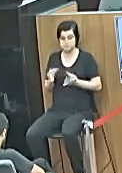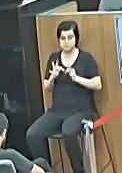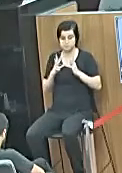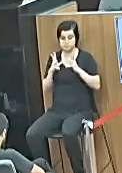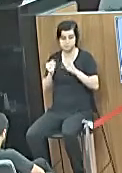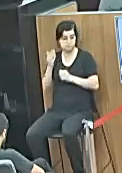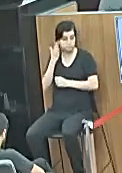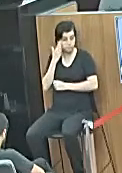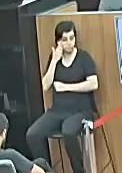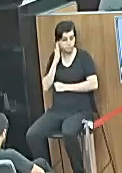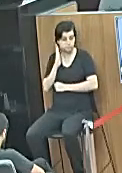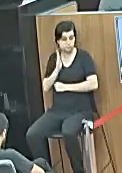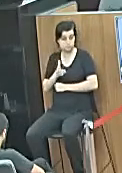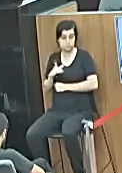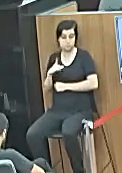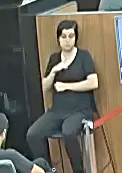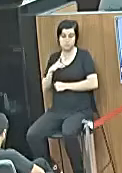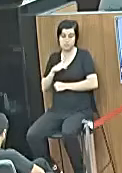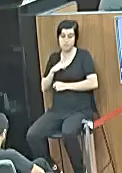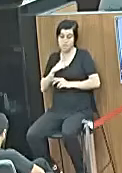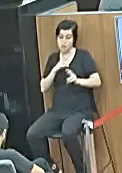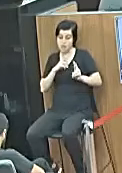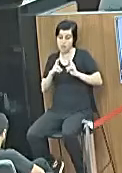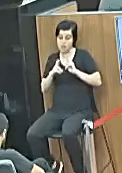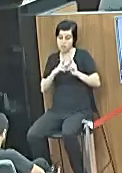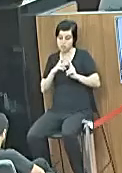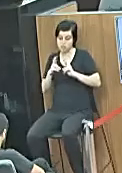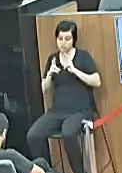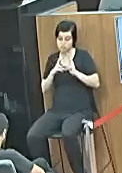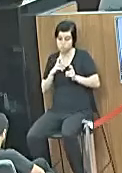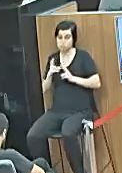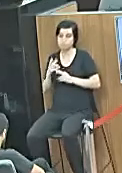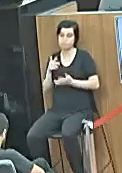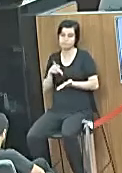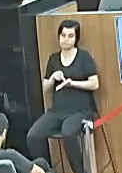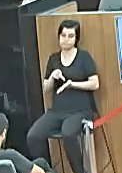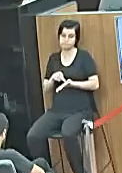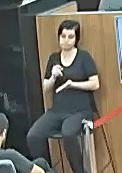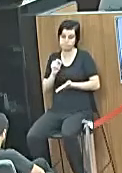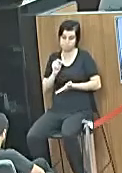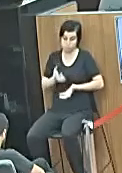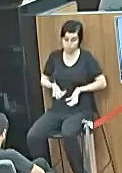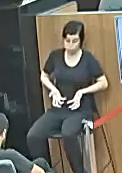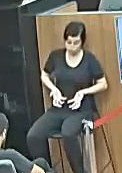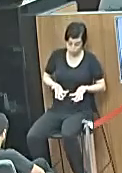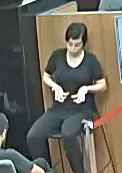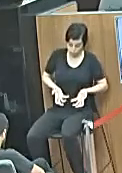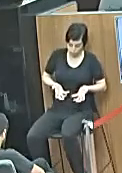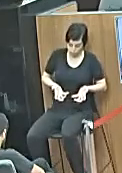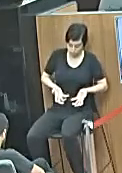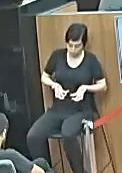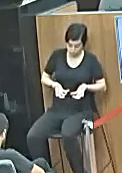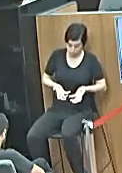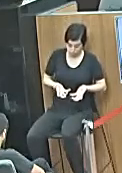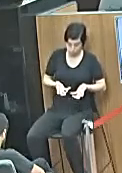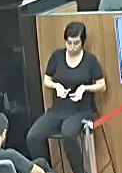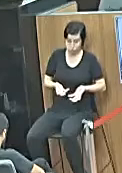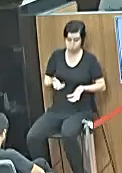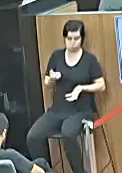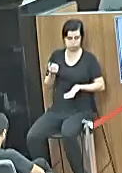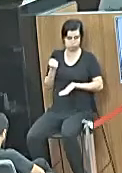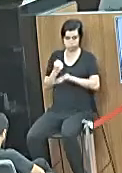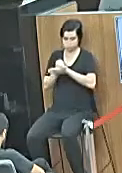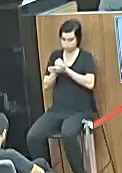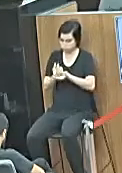todos nós que existe uma correlação enorme entre incentivo entre aumento no investimento